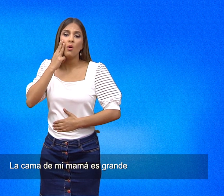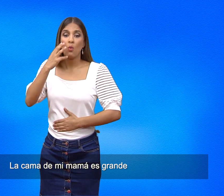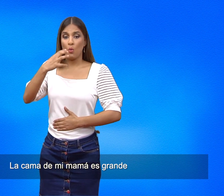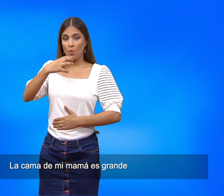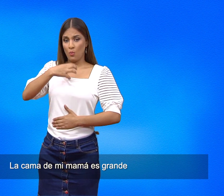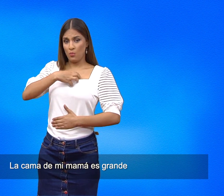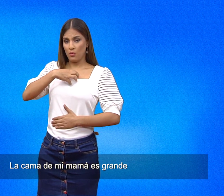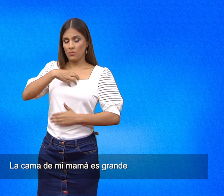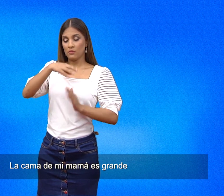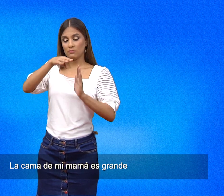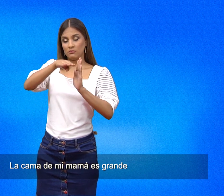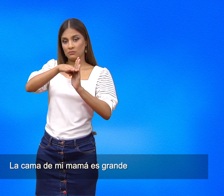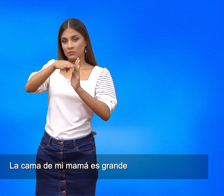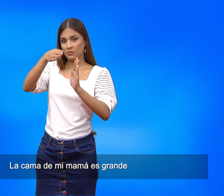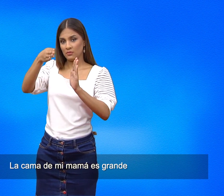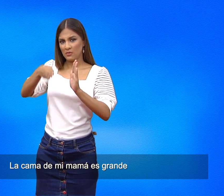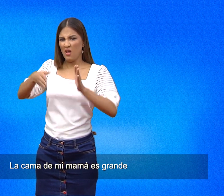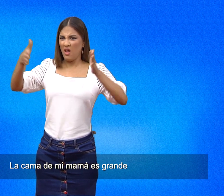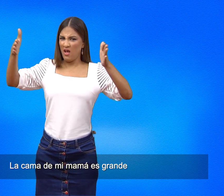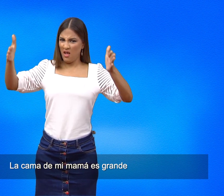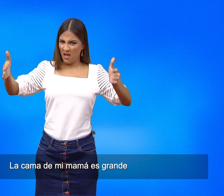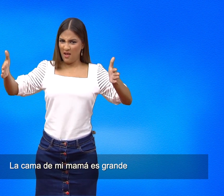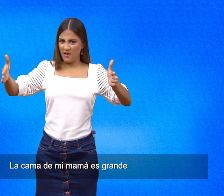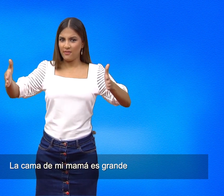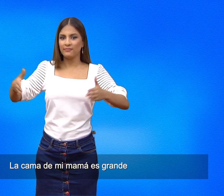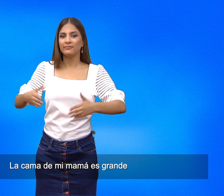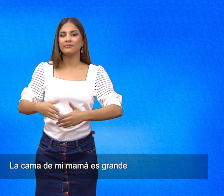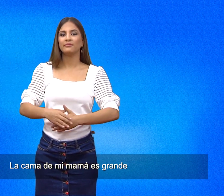la cama de mi mamá es grande